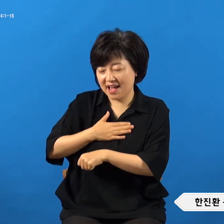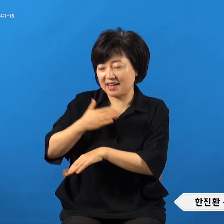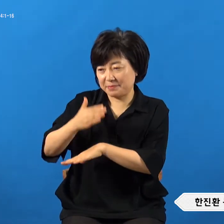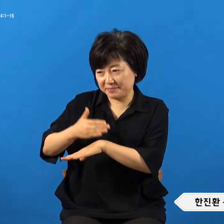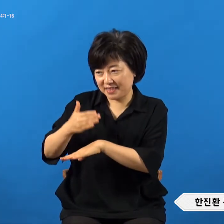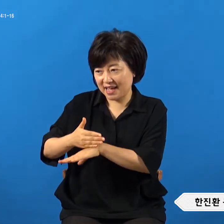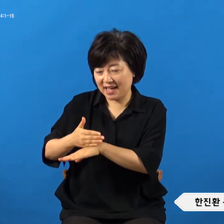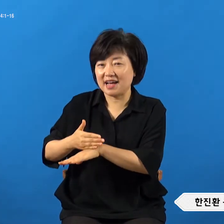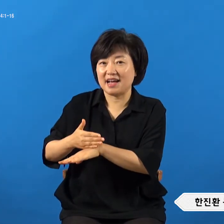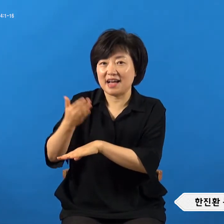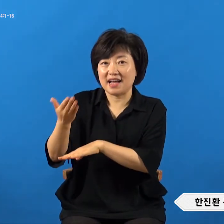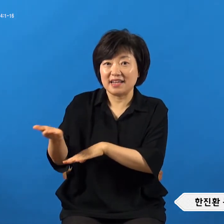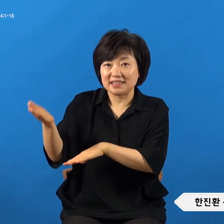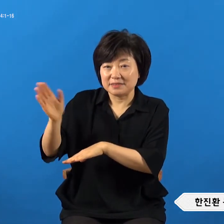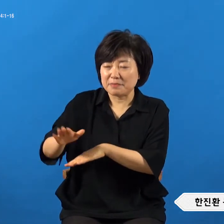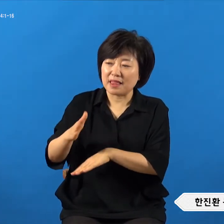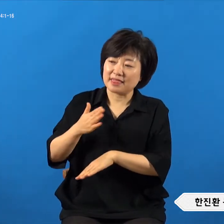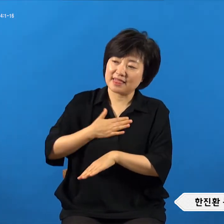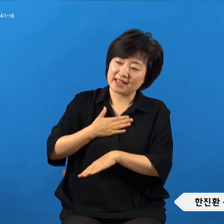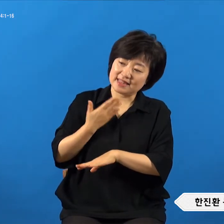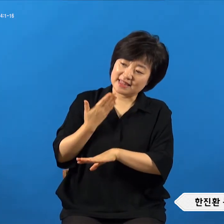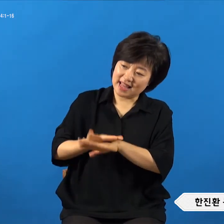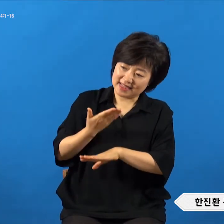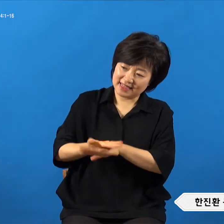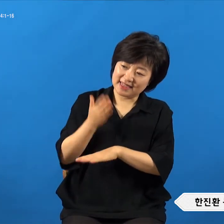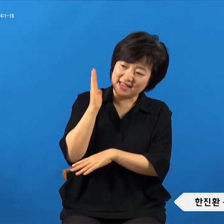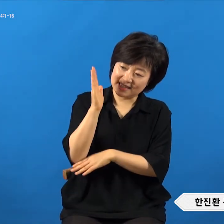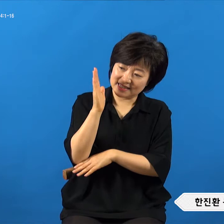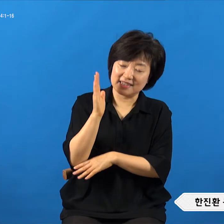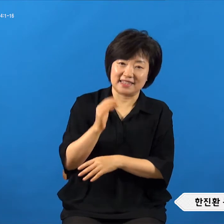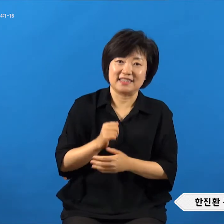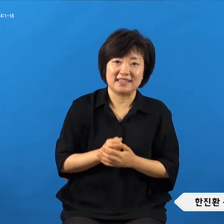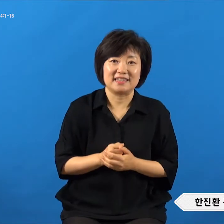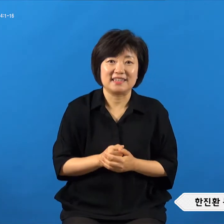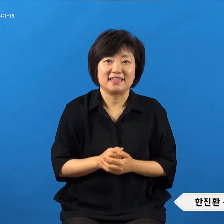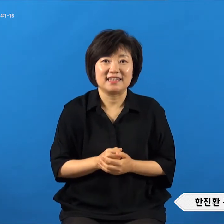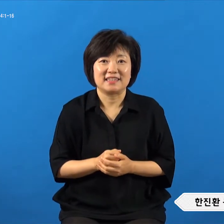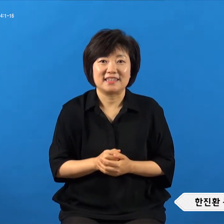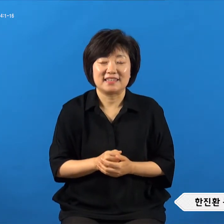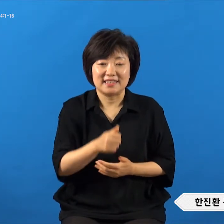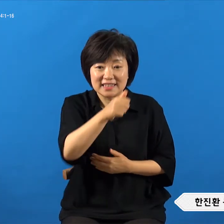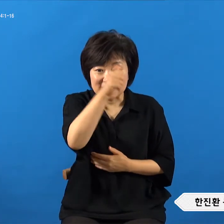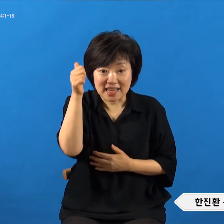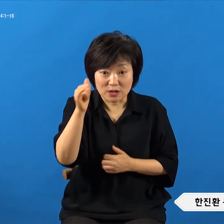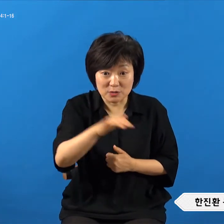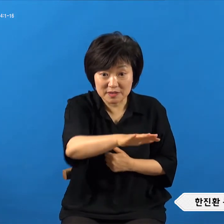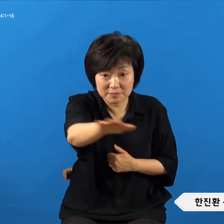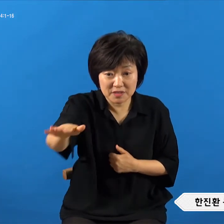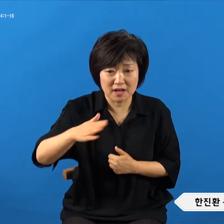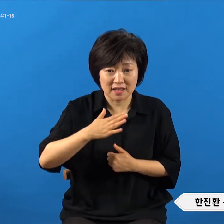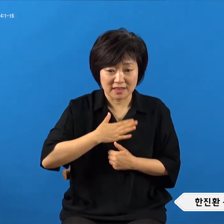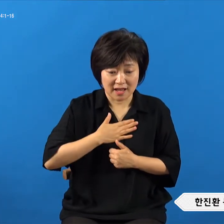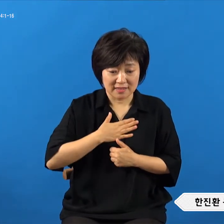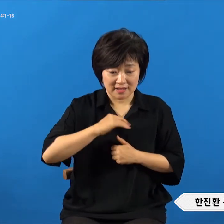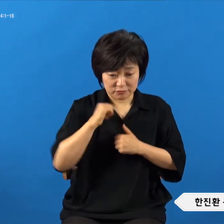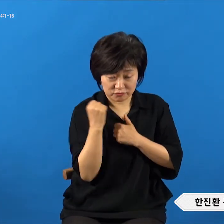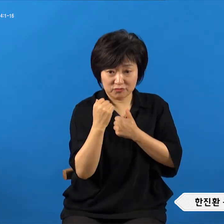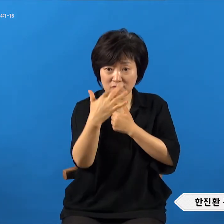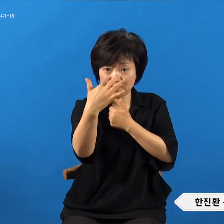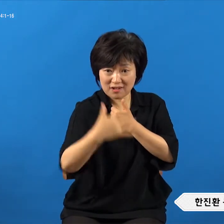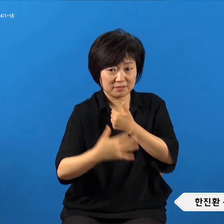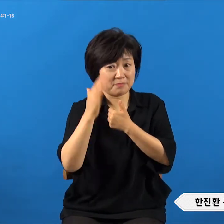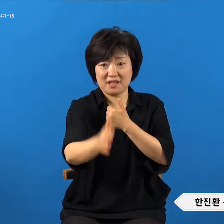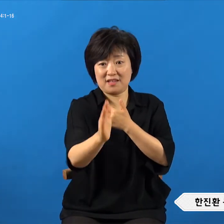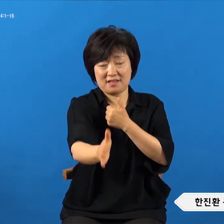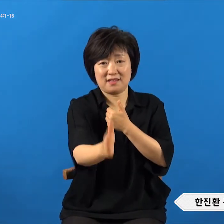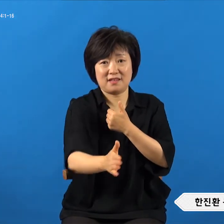참 감사합니다마는 저는 조금 다른 얘기를 하겠습니다 하면서 장로님들 저에게 순종하지